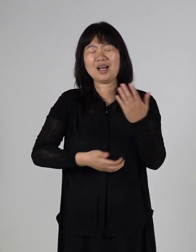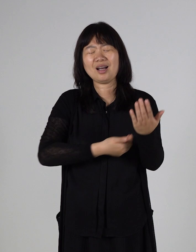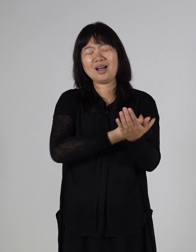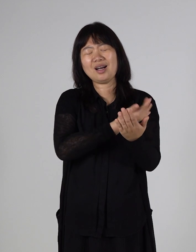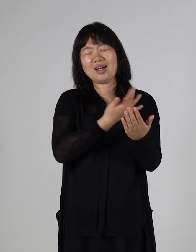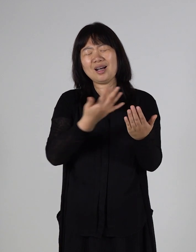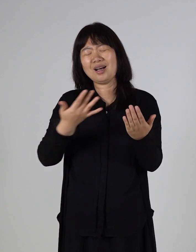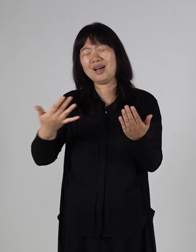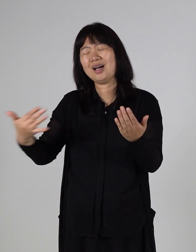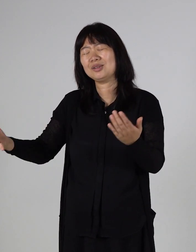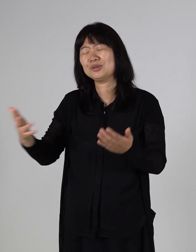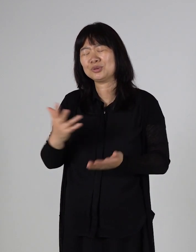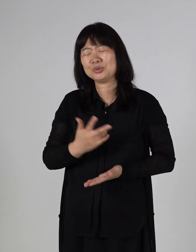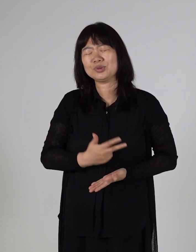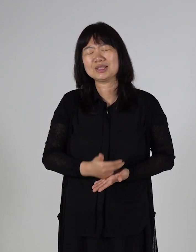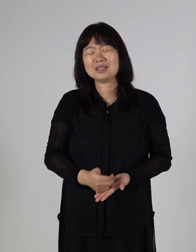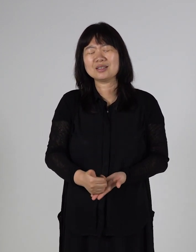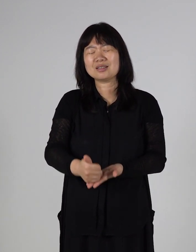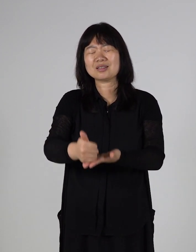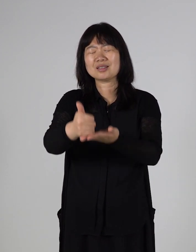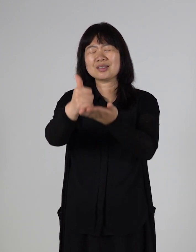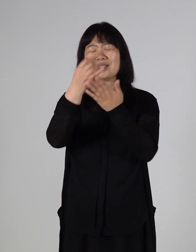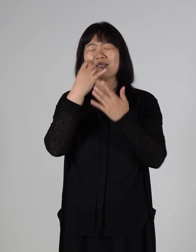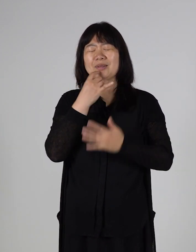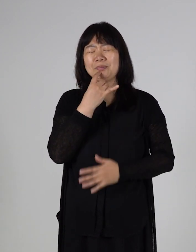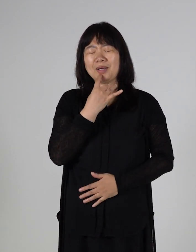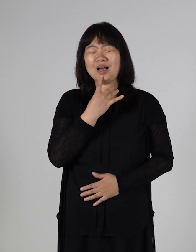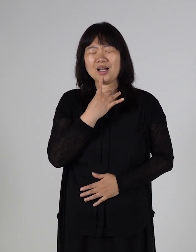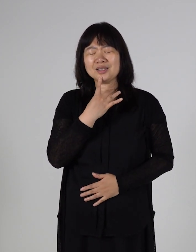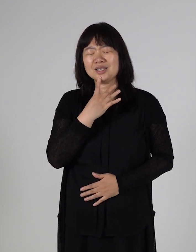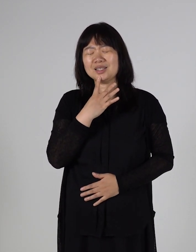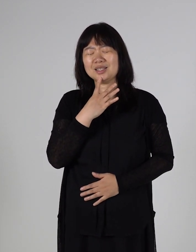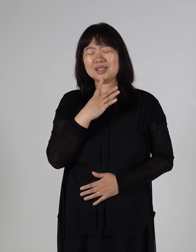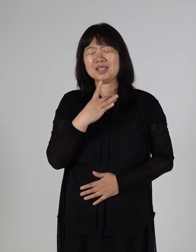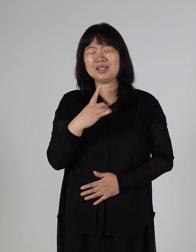충만합니다. 주님만 이기리오니 주님만